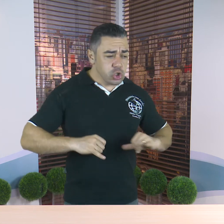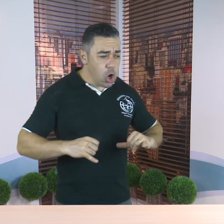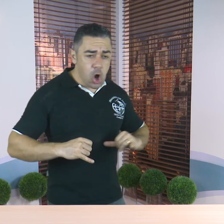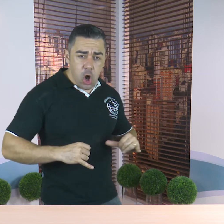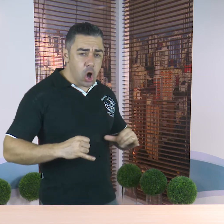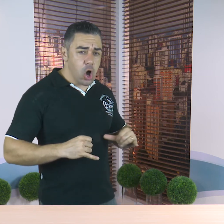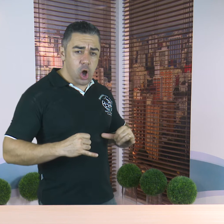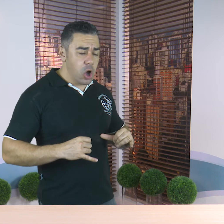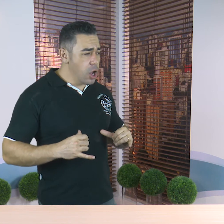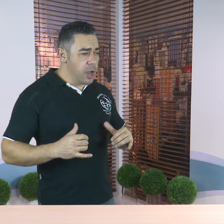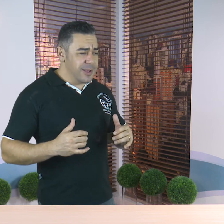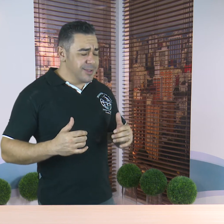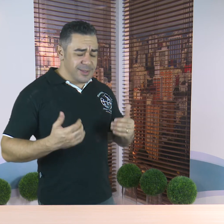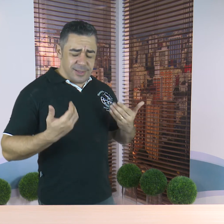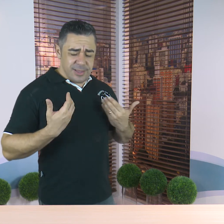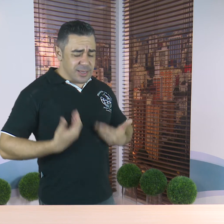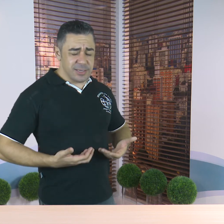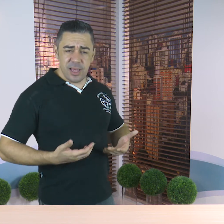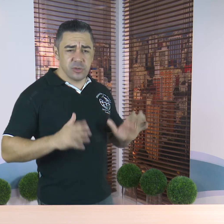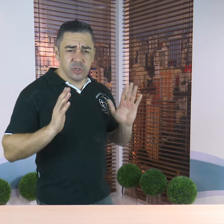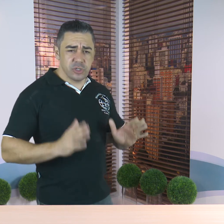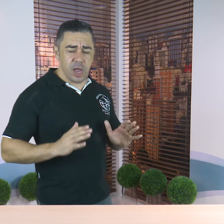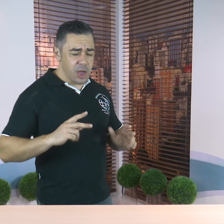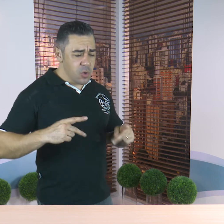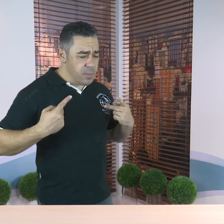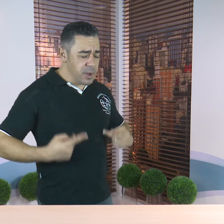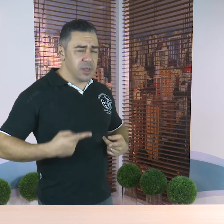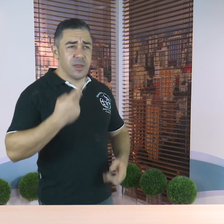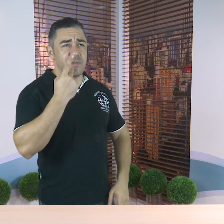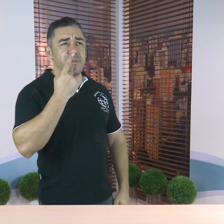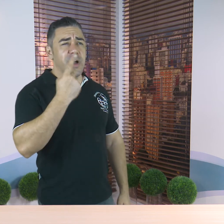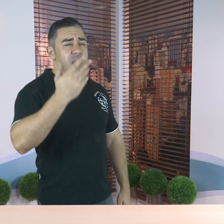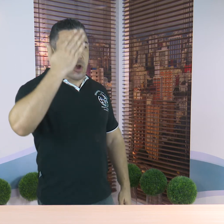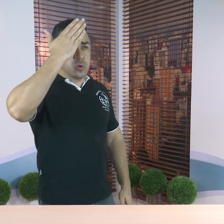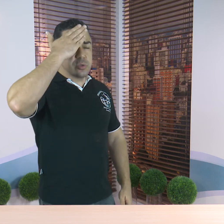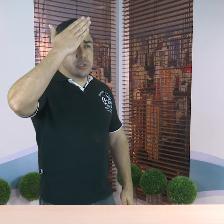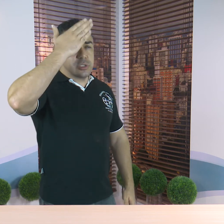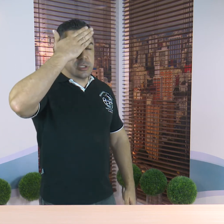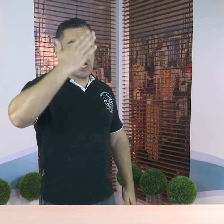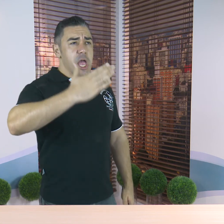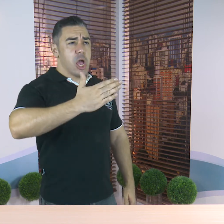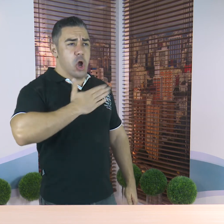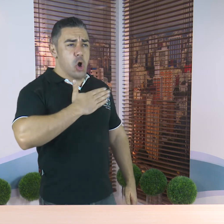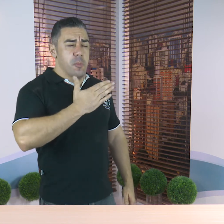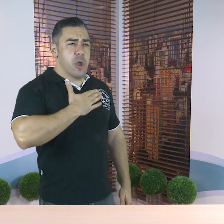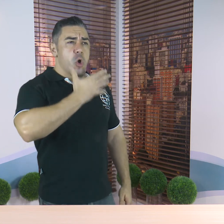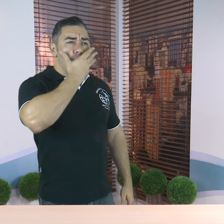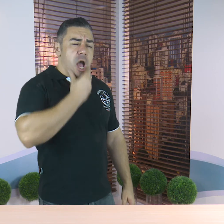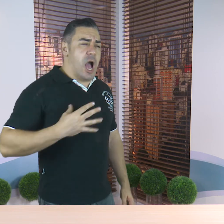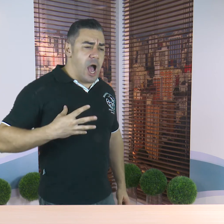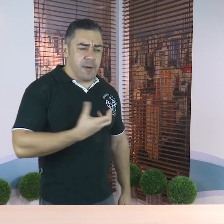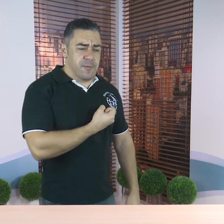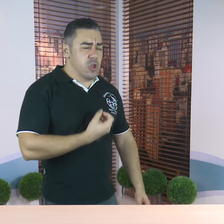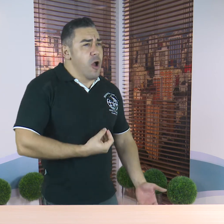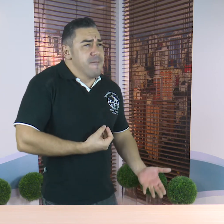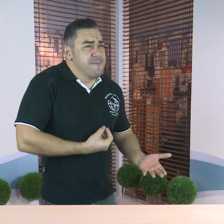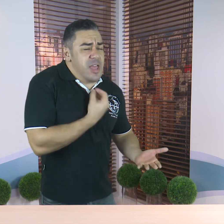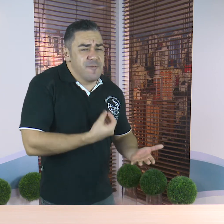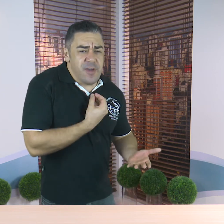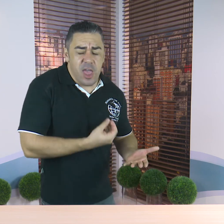instância humana e apelar para um mediador, para um redentor, que defenderá a sua causa. Ele não quer mais